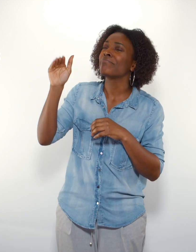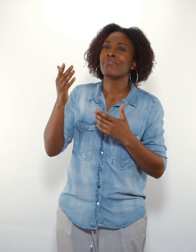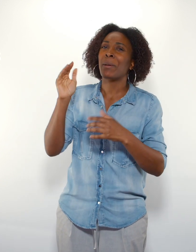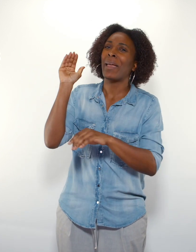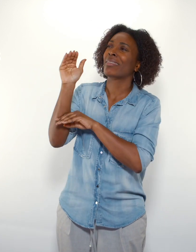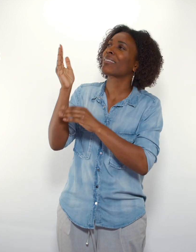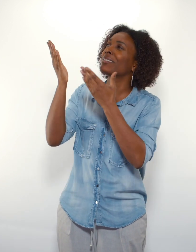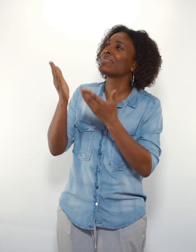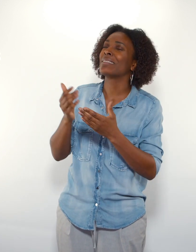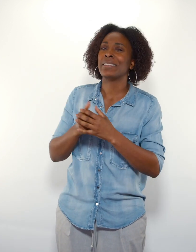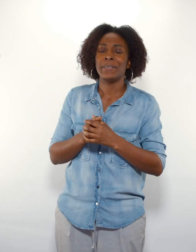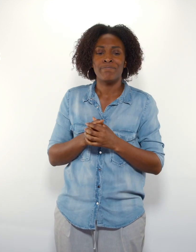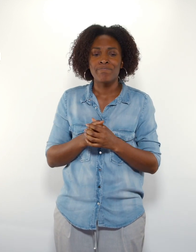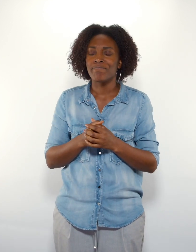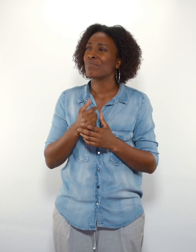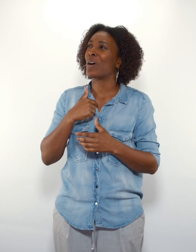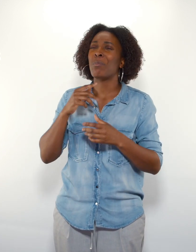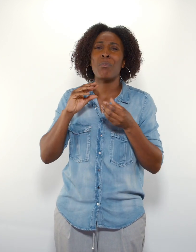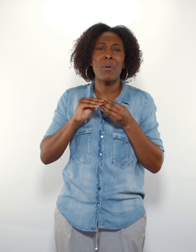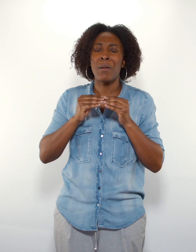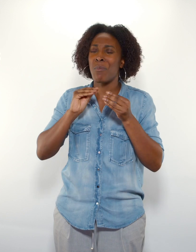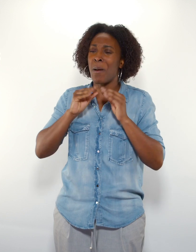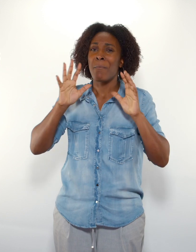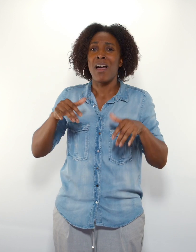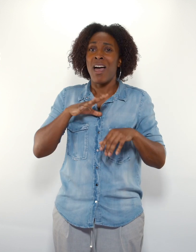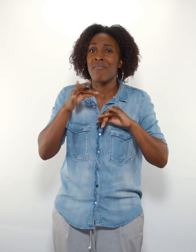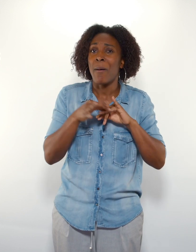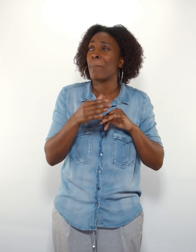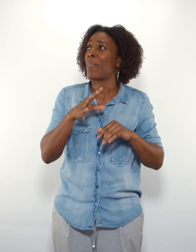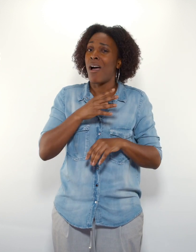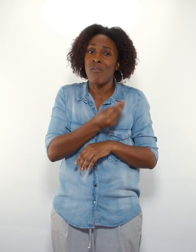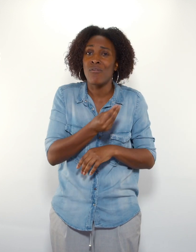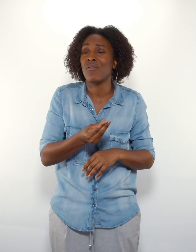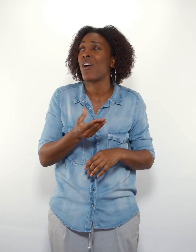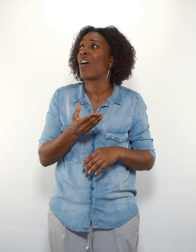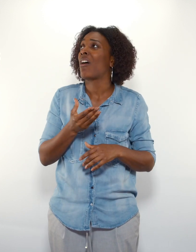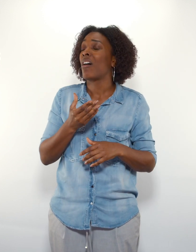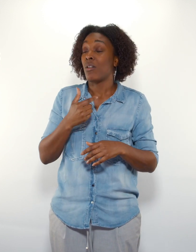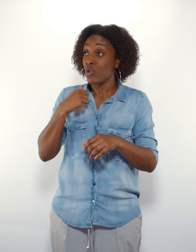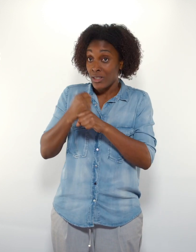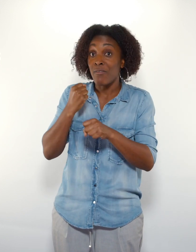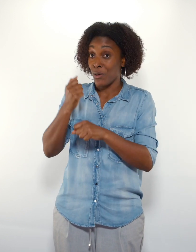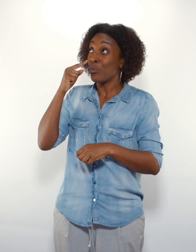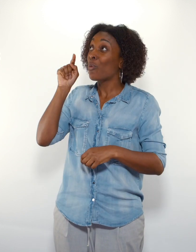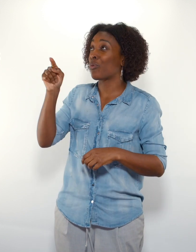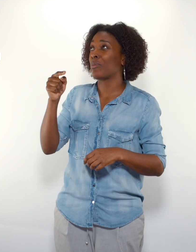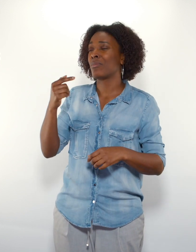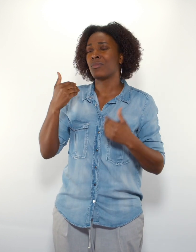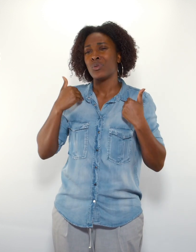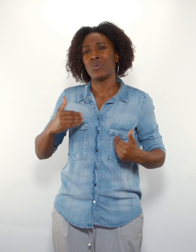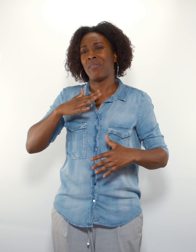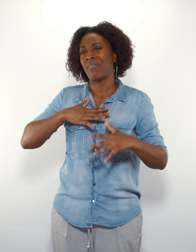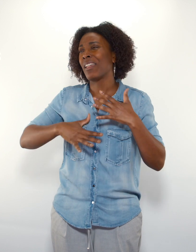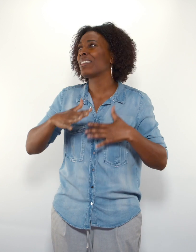Mon seigneur, j'ai beaucoup de problèmes. J'ai une femme, j'ai des enfants, je travaille pour vous, je suis